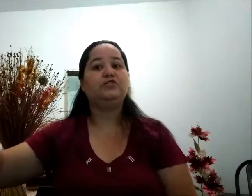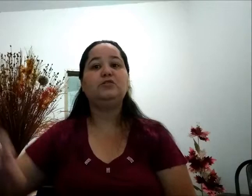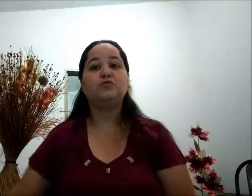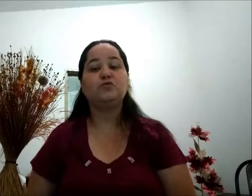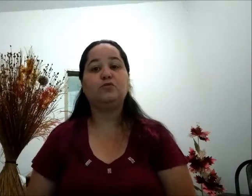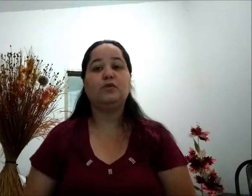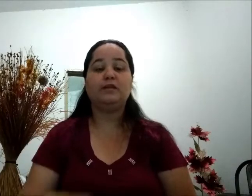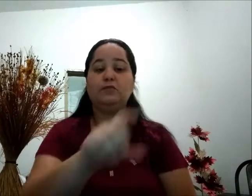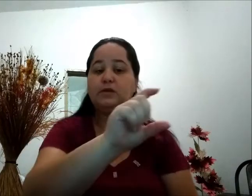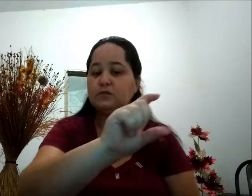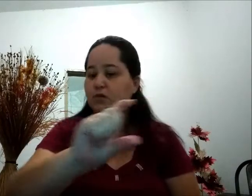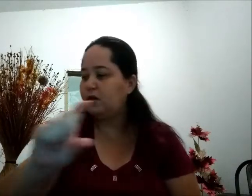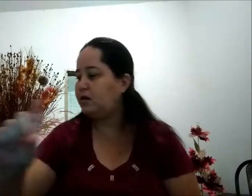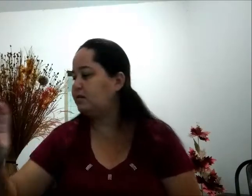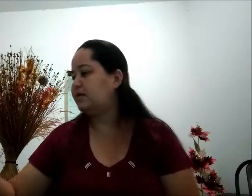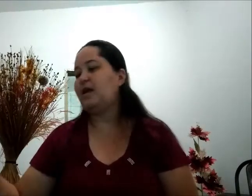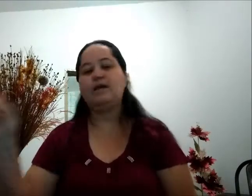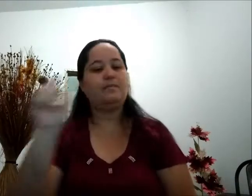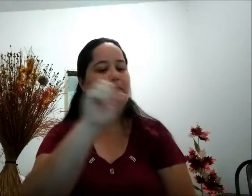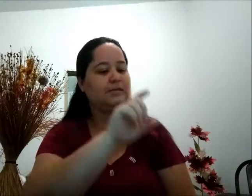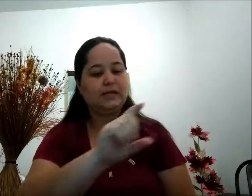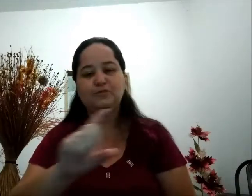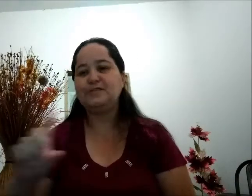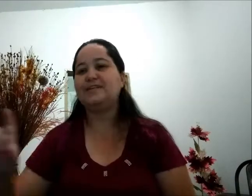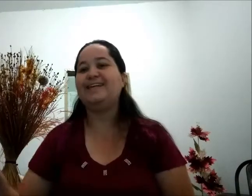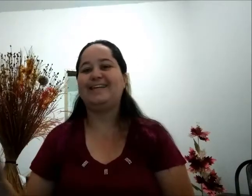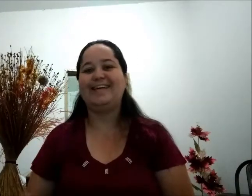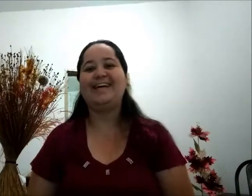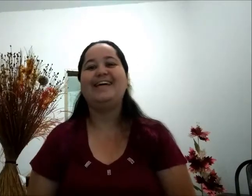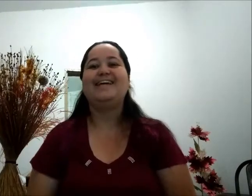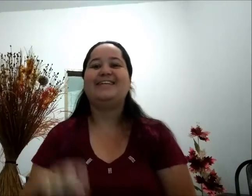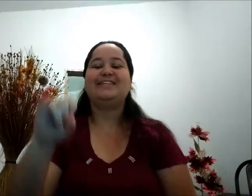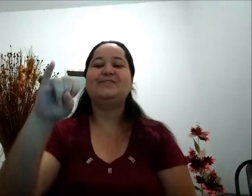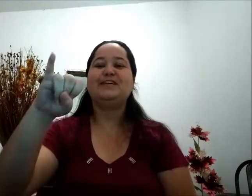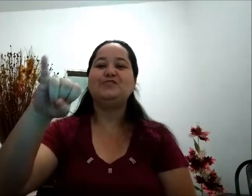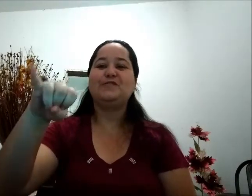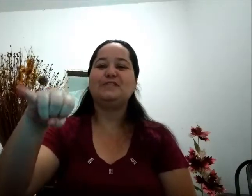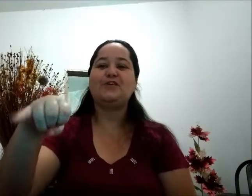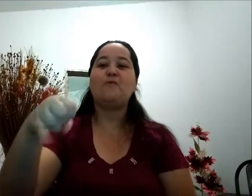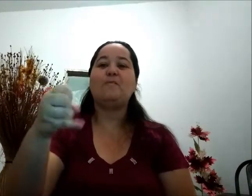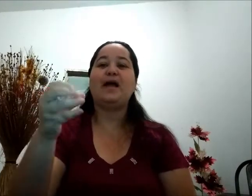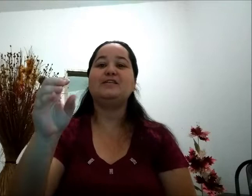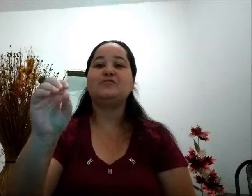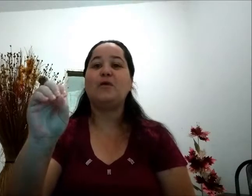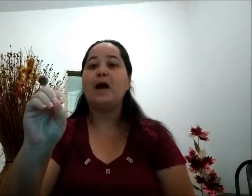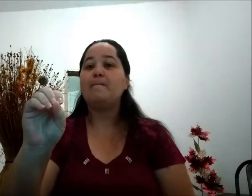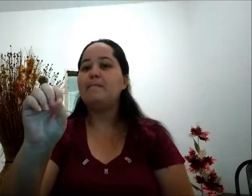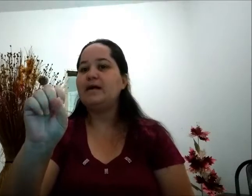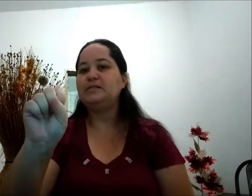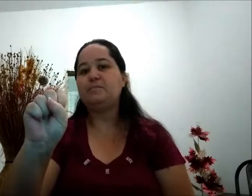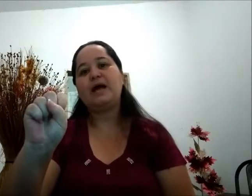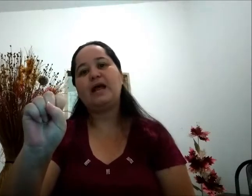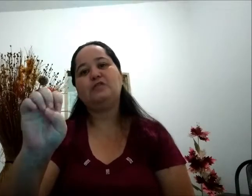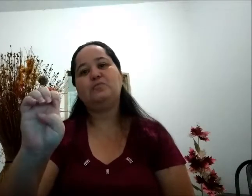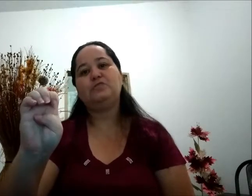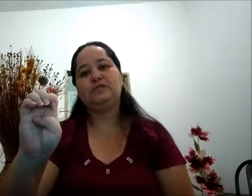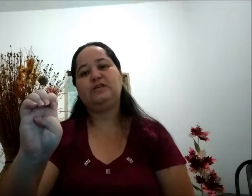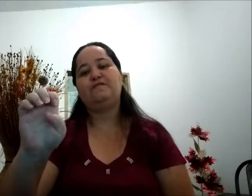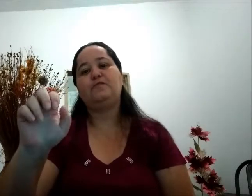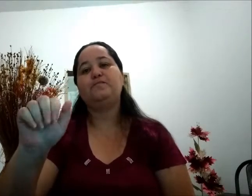Imagina o surdo lendo isso, ó, até passar tudo isso aqui, né? Então, tente fazer com o braço mais parado possível